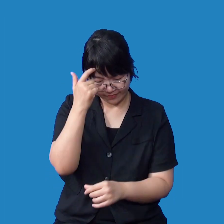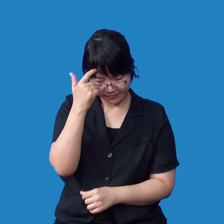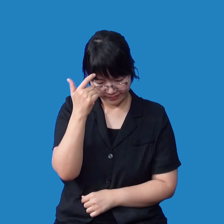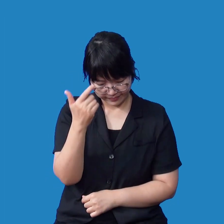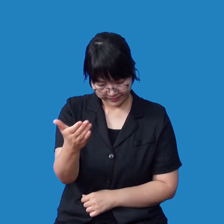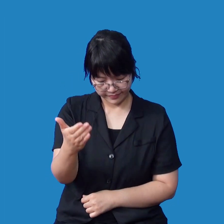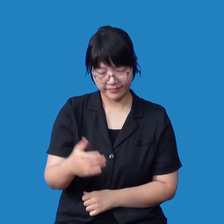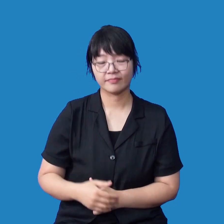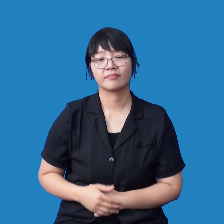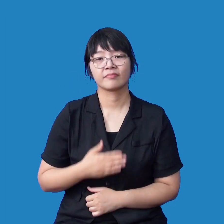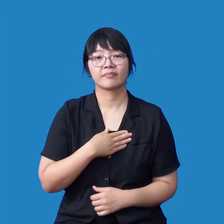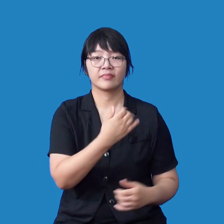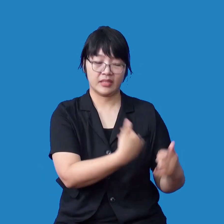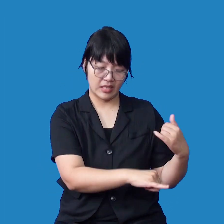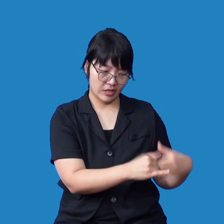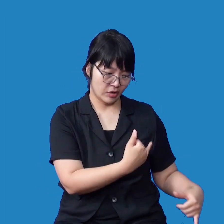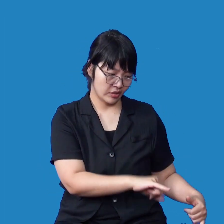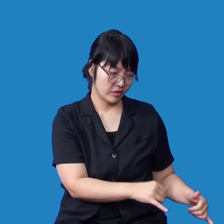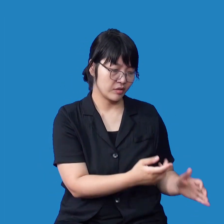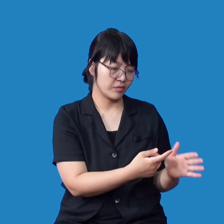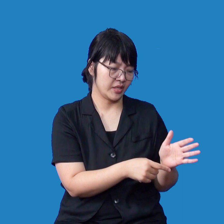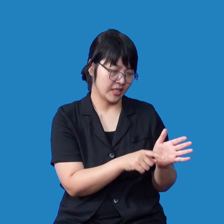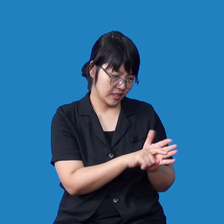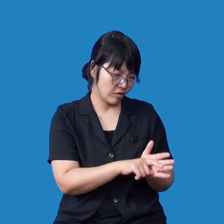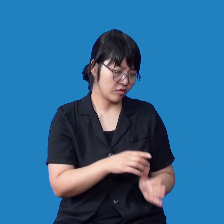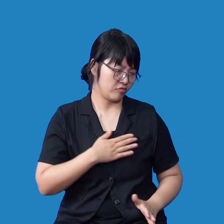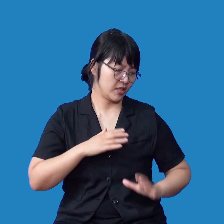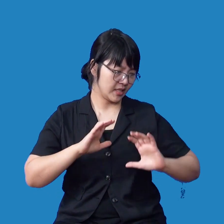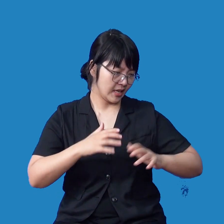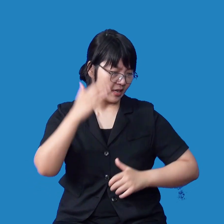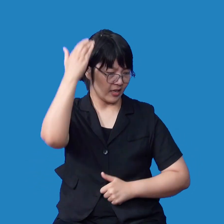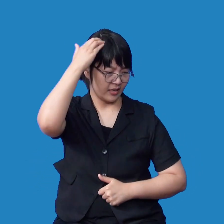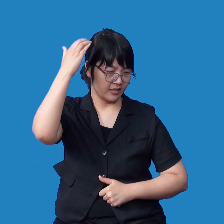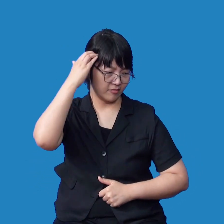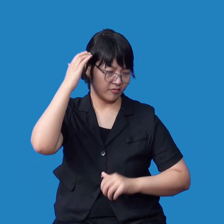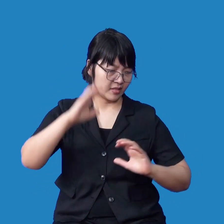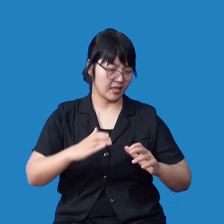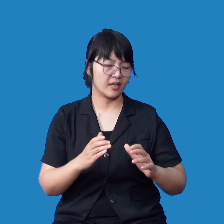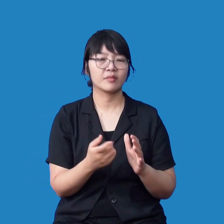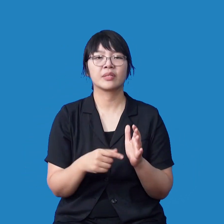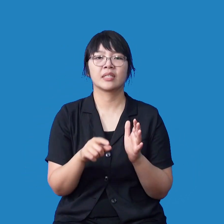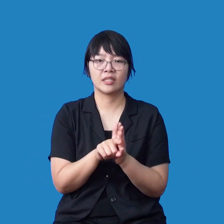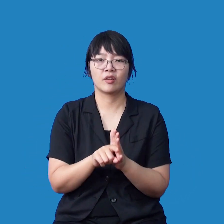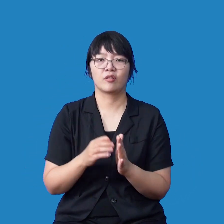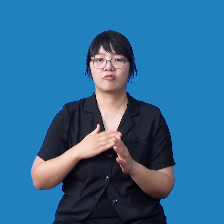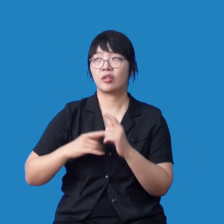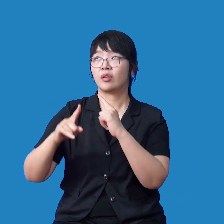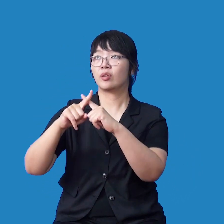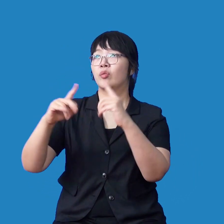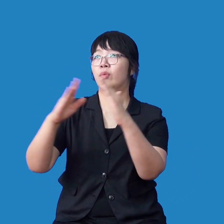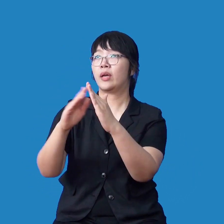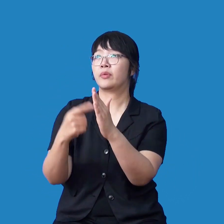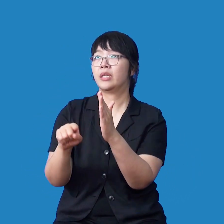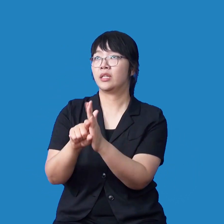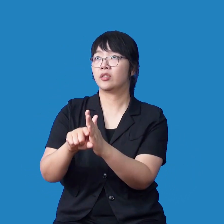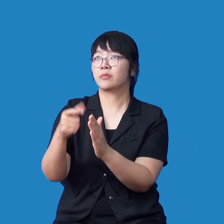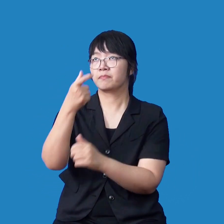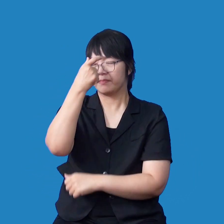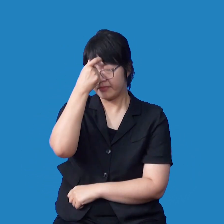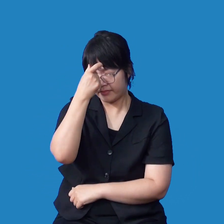우리의 자녀들을 위해서도, 우리의 조국을 위해서도, 그리고 우리의 교회를 위해서도 말입니다.